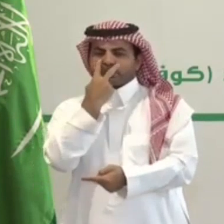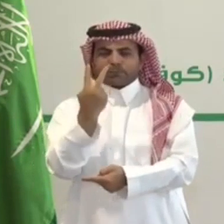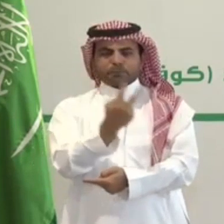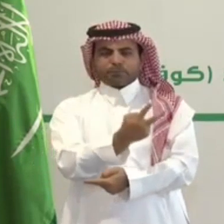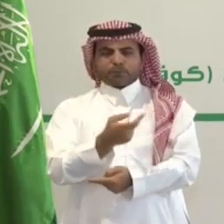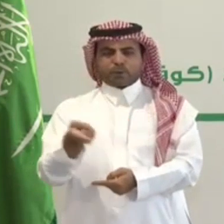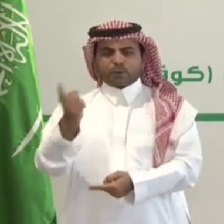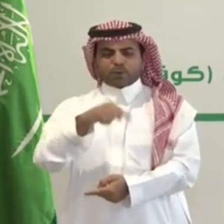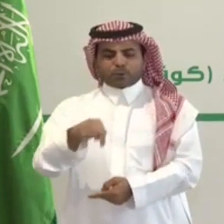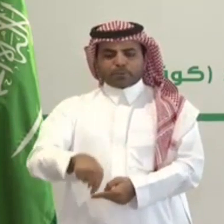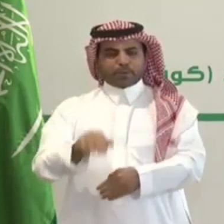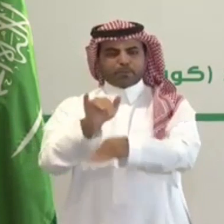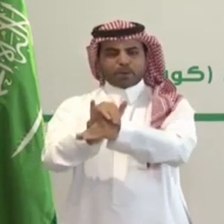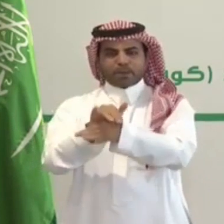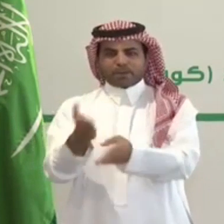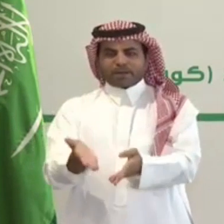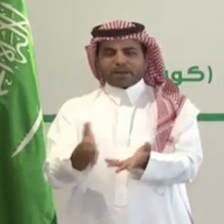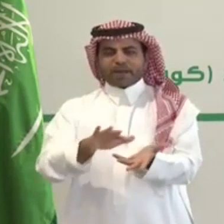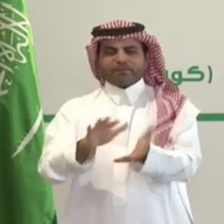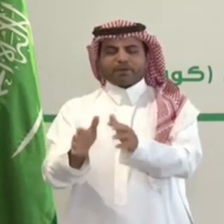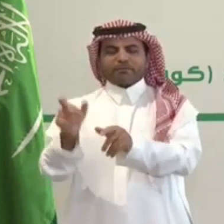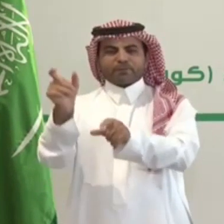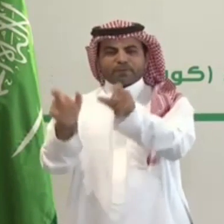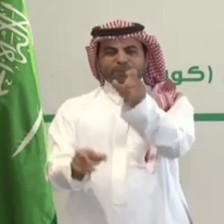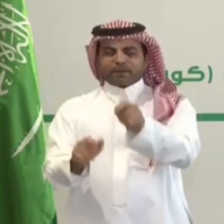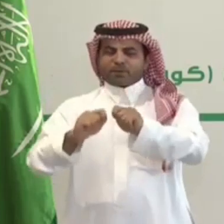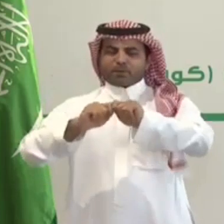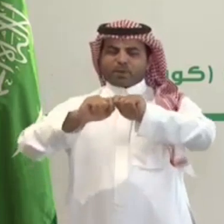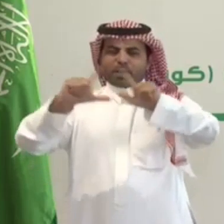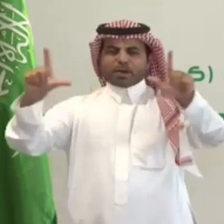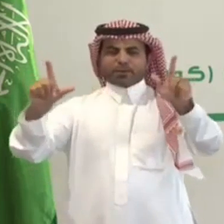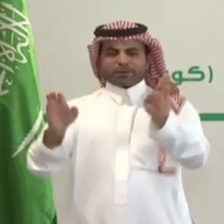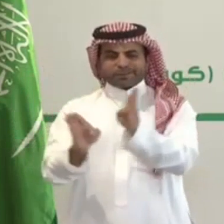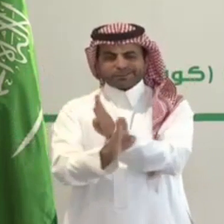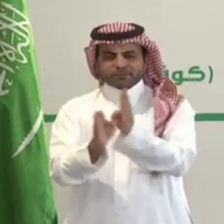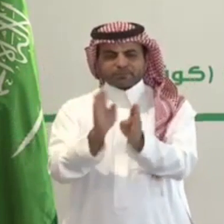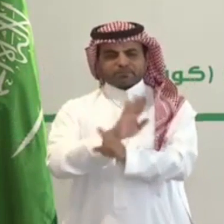يتم نشر الحالات وبكل شفافية عالية.